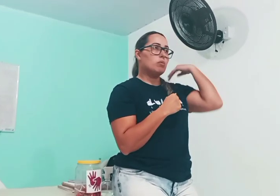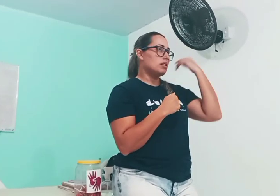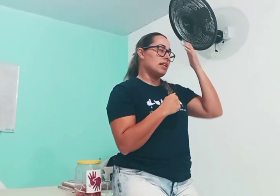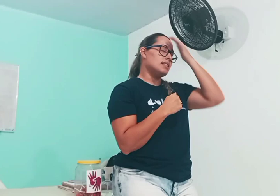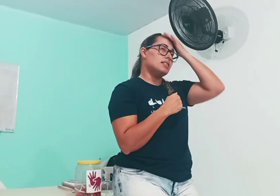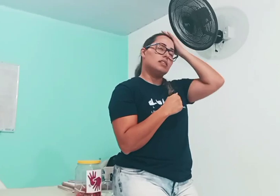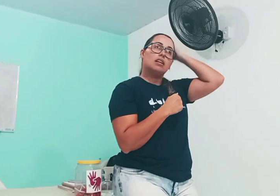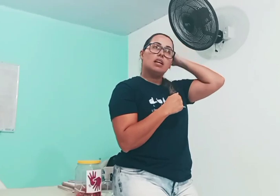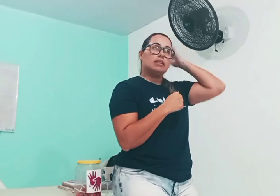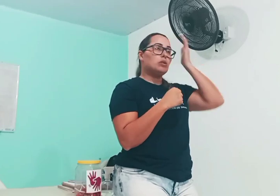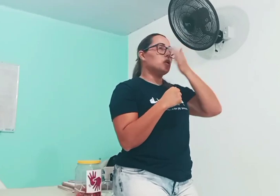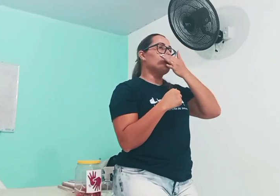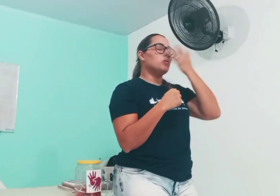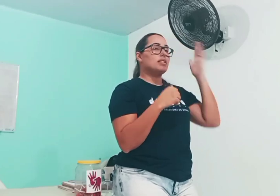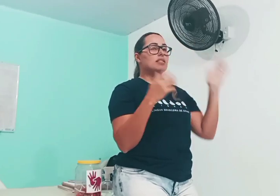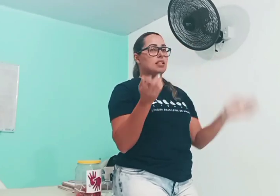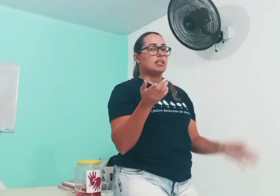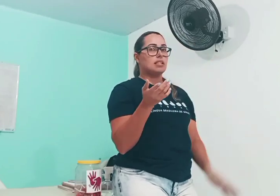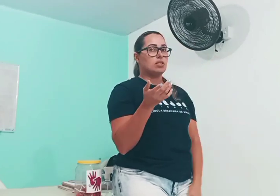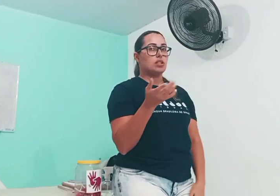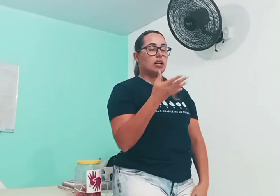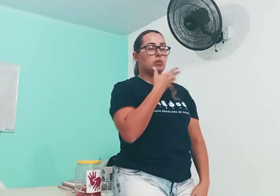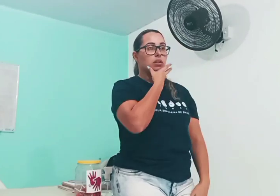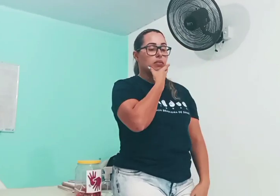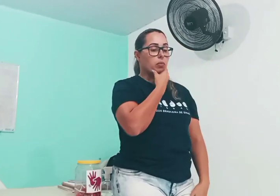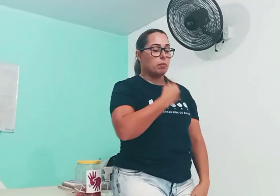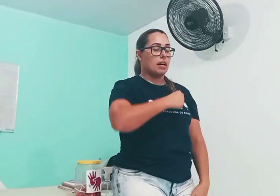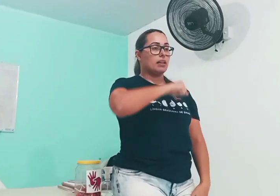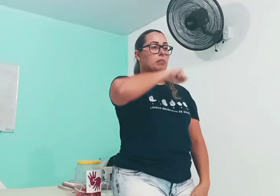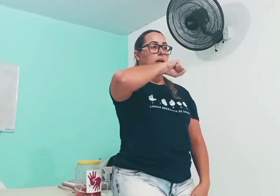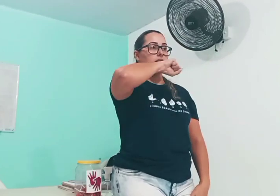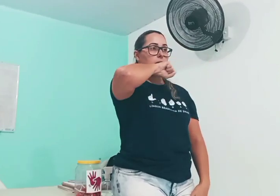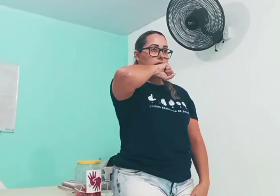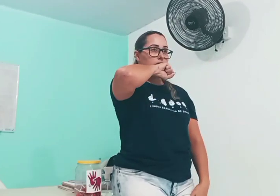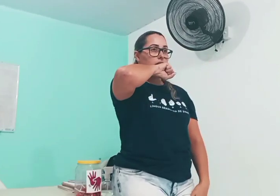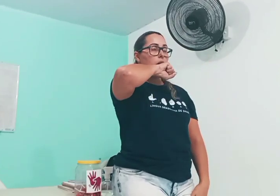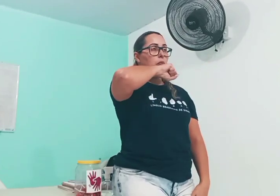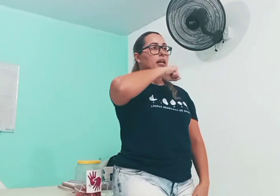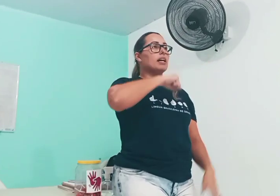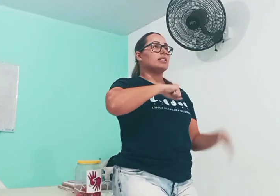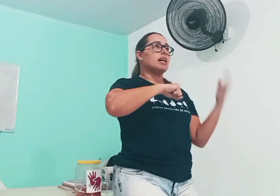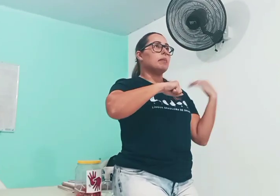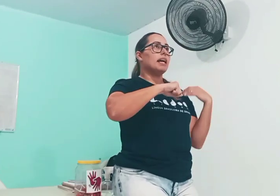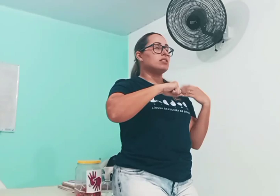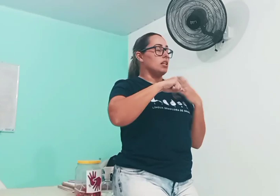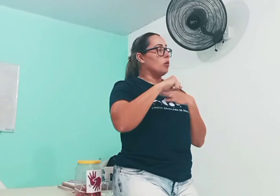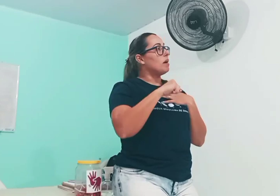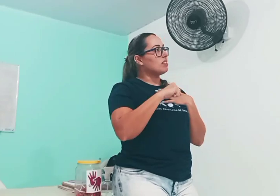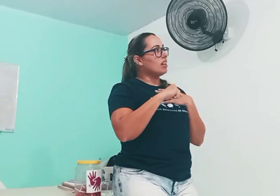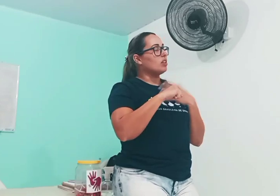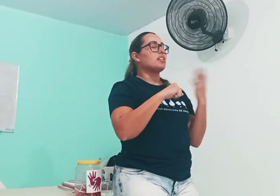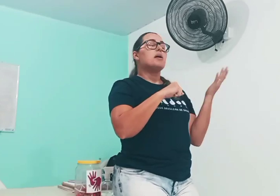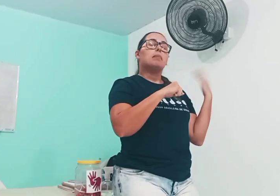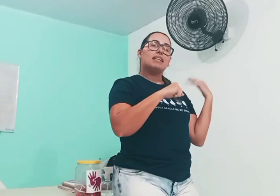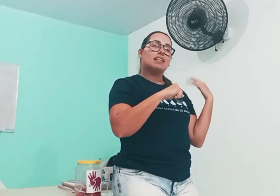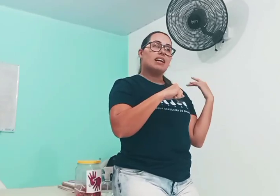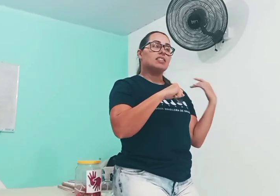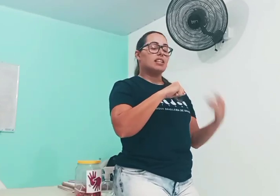memorizei assim, nem todo mundo ensina desse jeito. Né? Porque antigamente, eu peço até hoje, mas antigamente